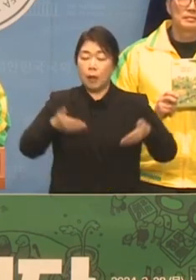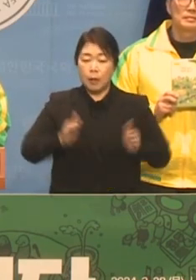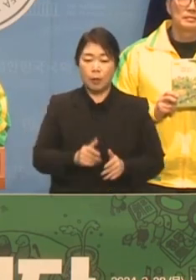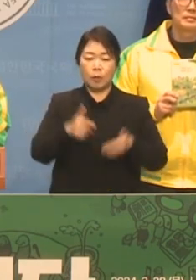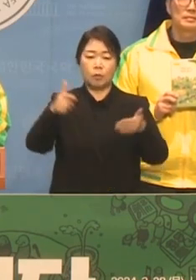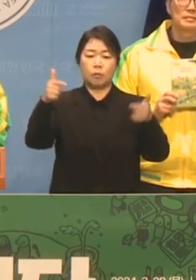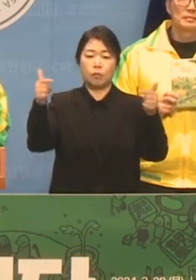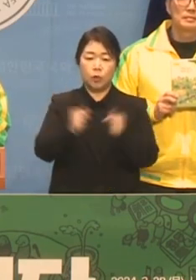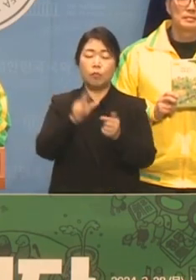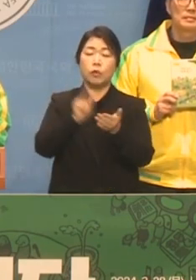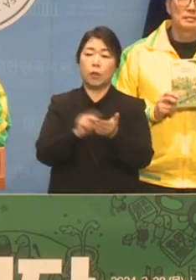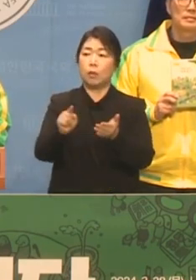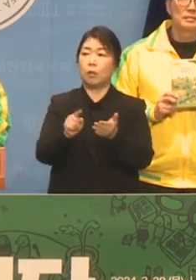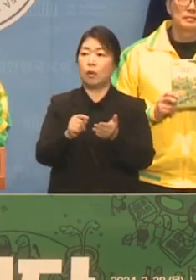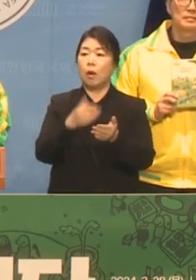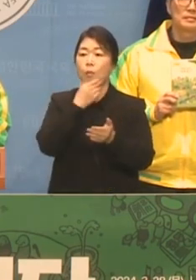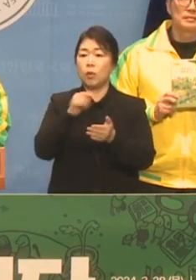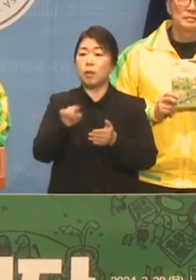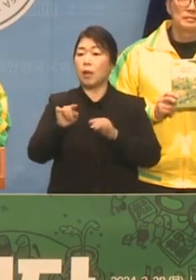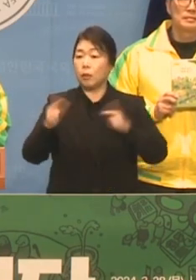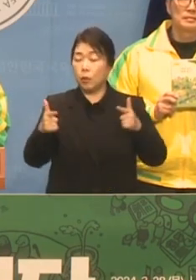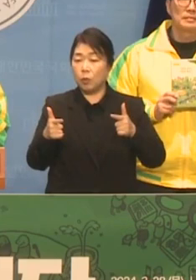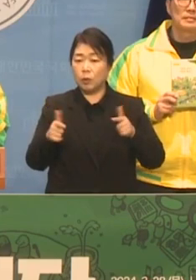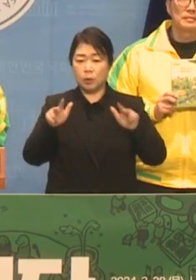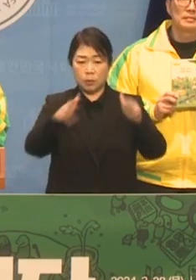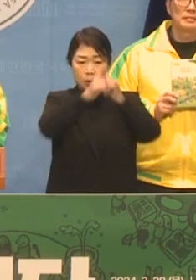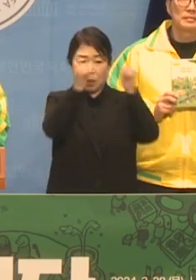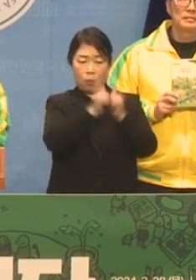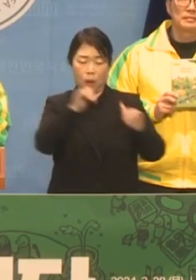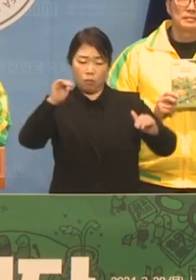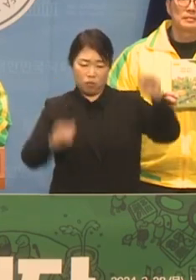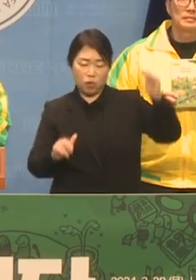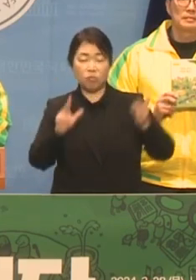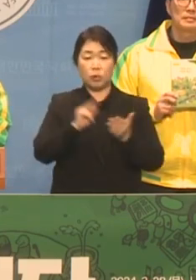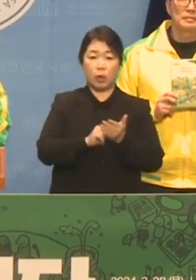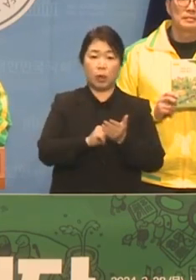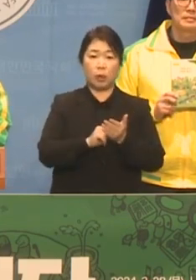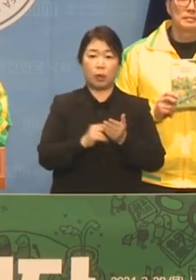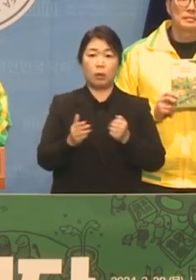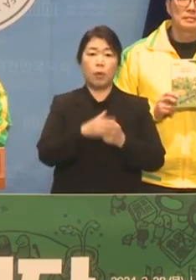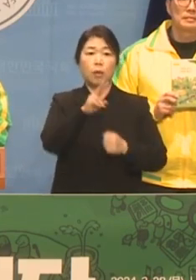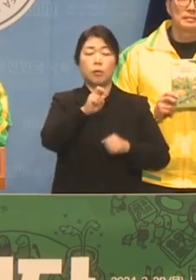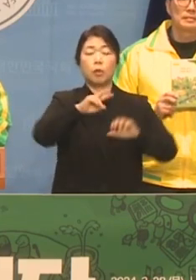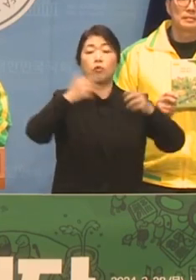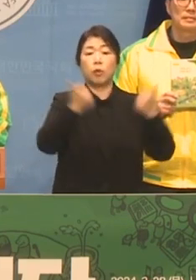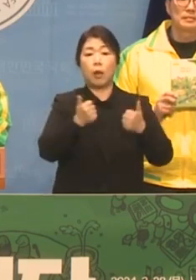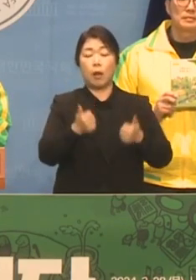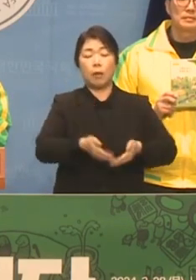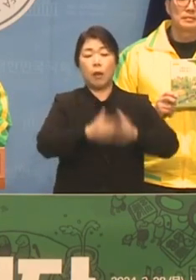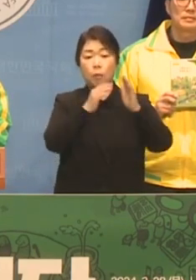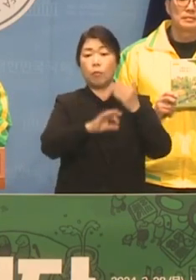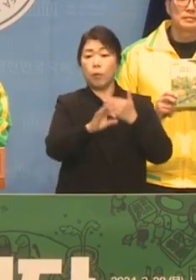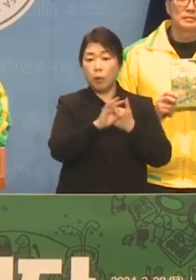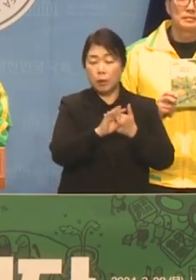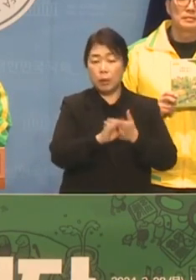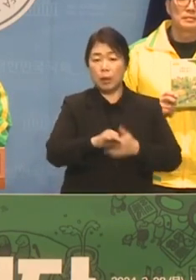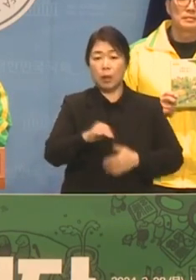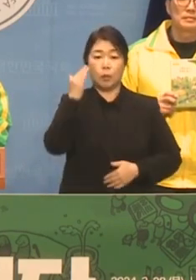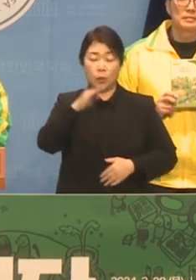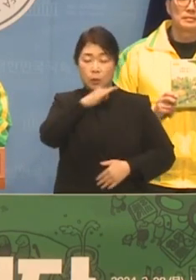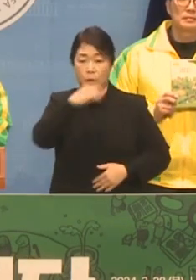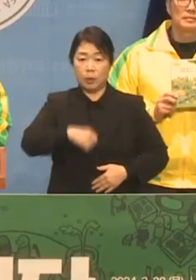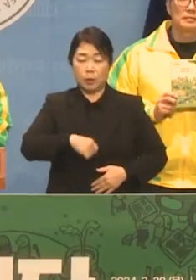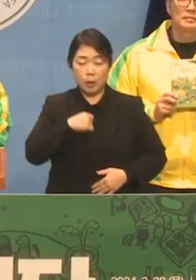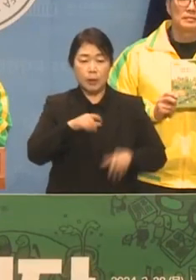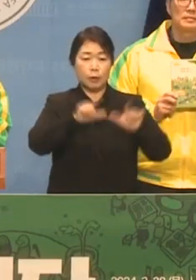대책은 단순한 복지 문제가 아닌 이사회 불평 등의 집약체 있니다 그래서 22대 국회가 구성되면 녹색 정의당은 기후 대운과 저출생